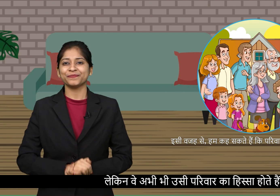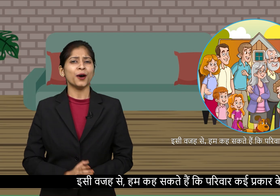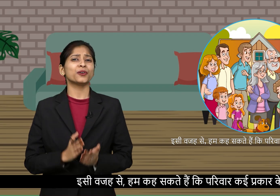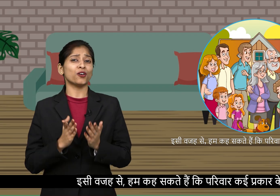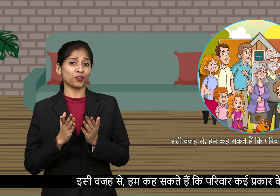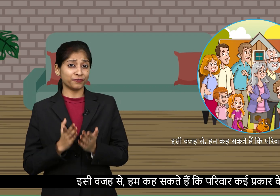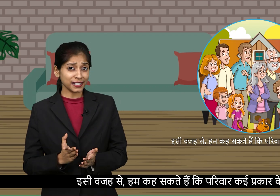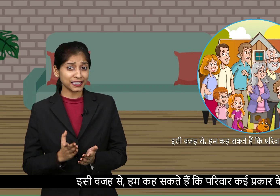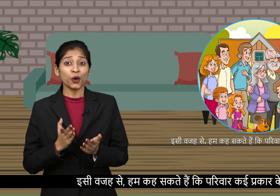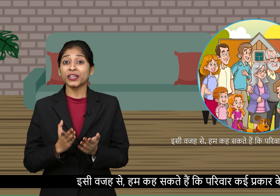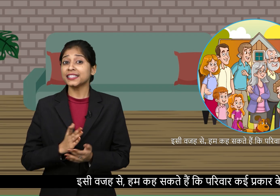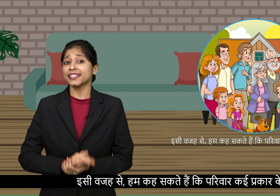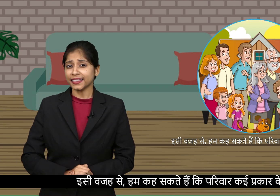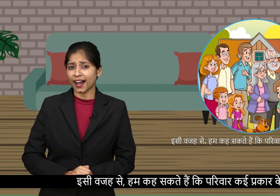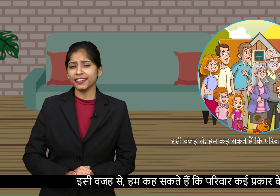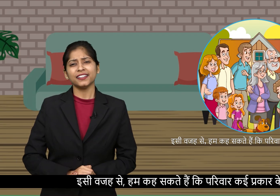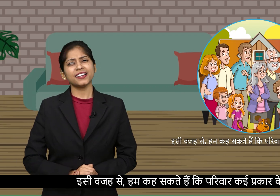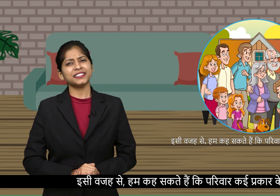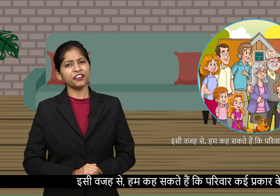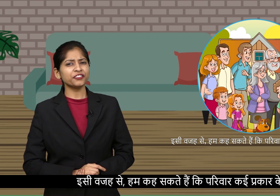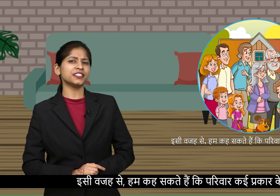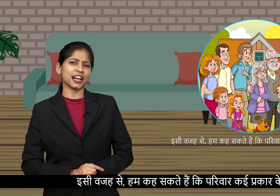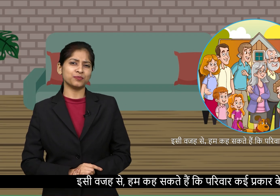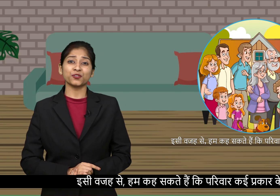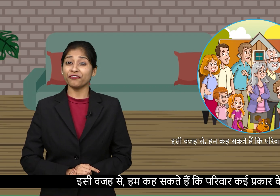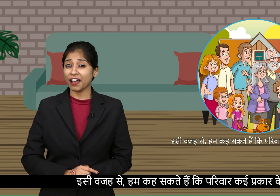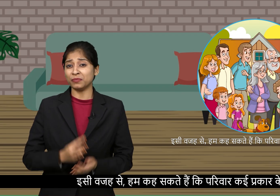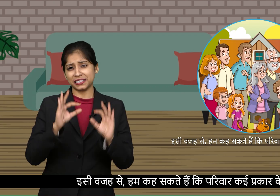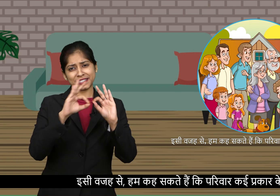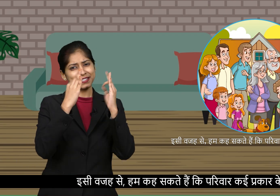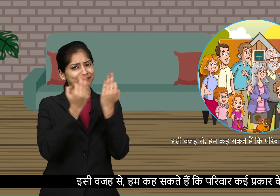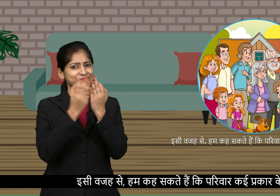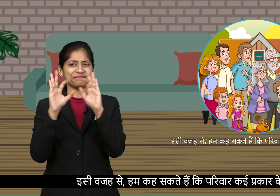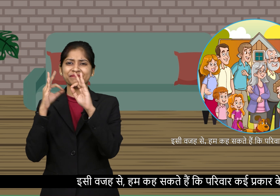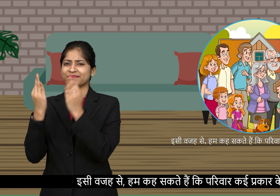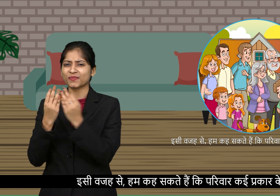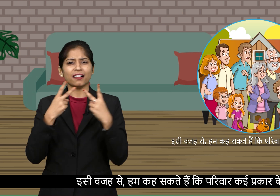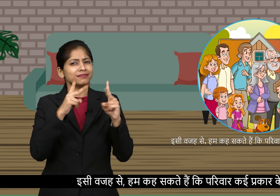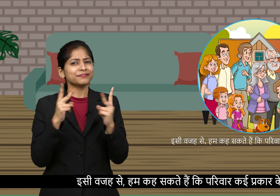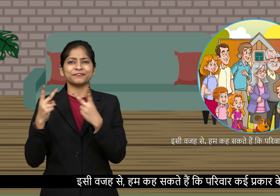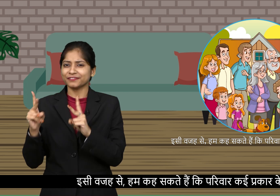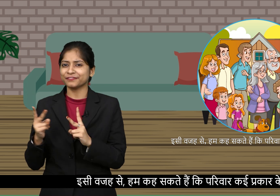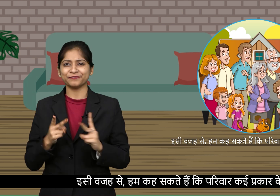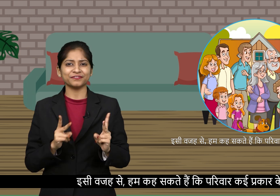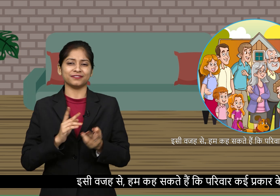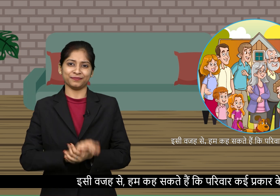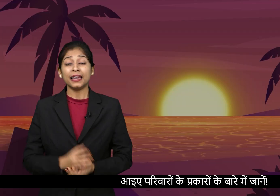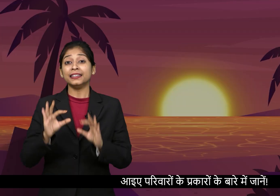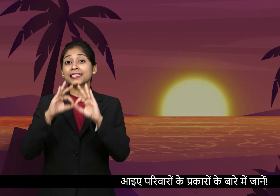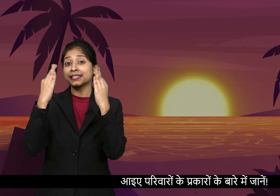इसी वजह से हम कह सकते हैं कि परिवार कई प्रकार के होते हैं। आइए परिवारों